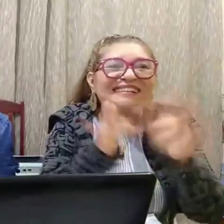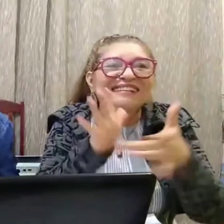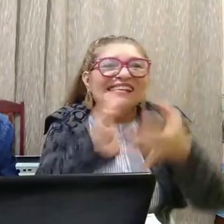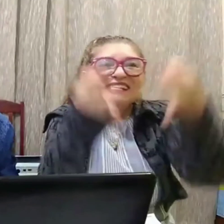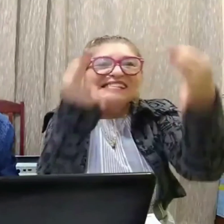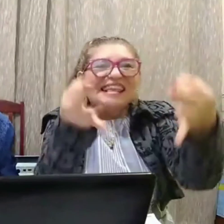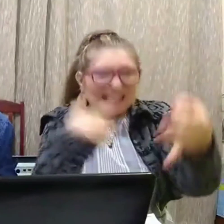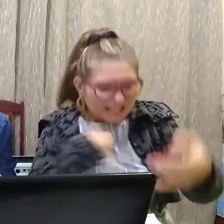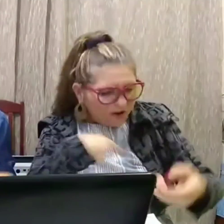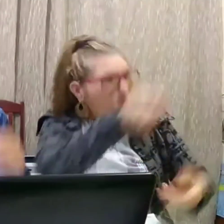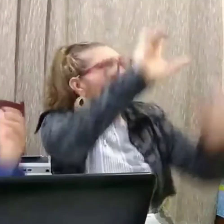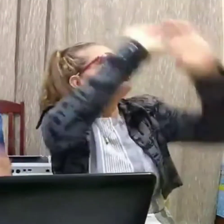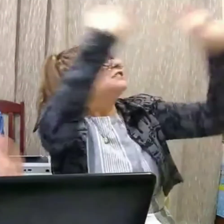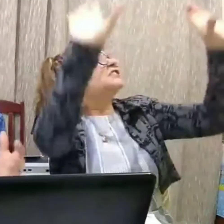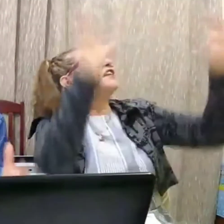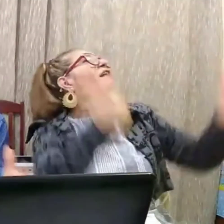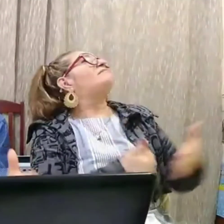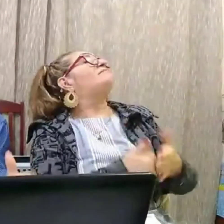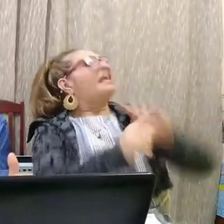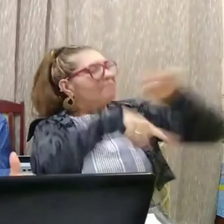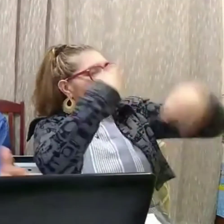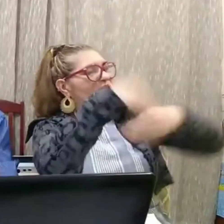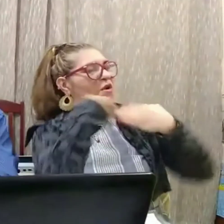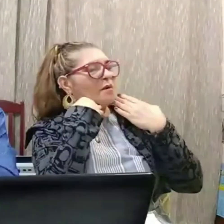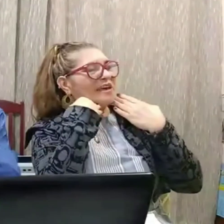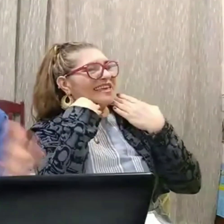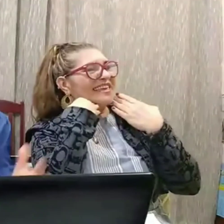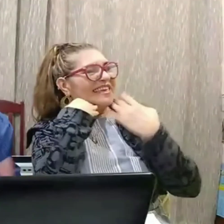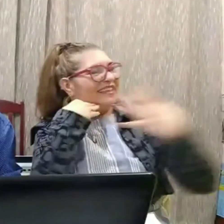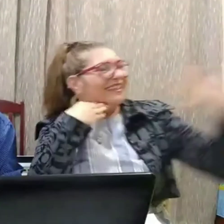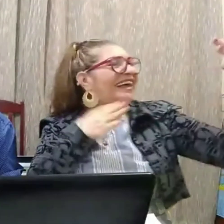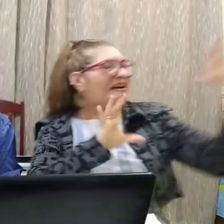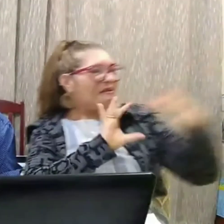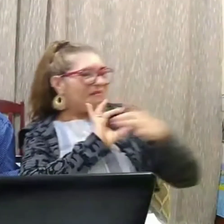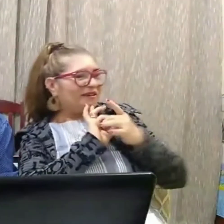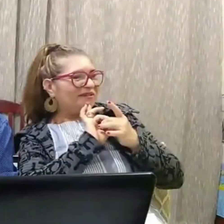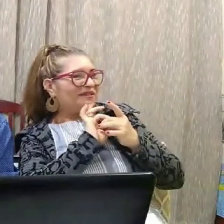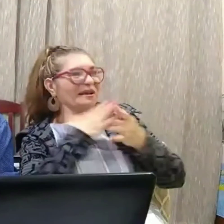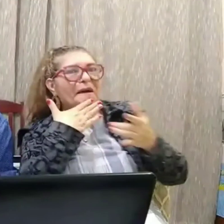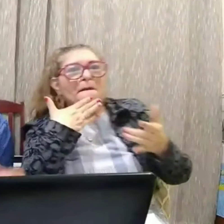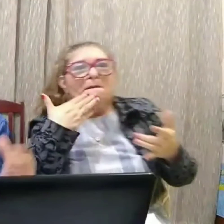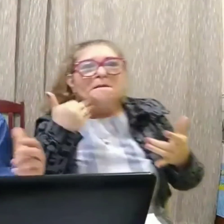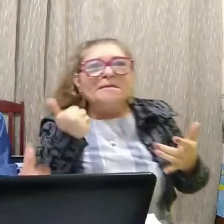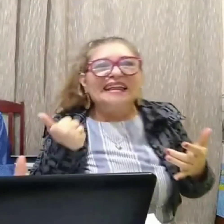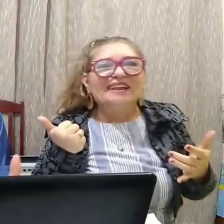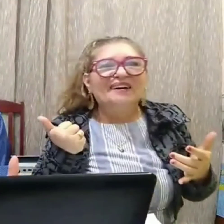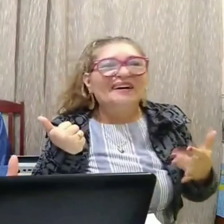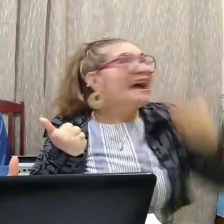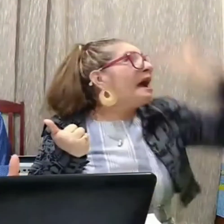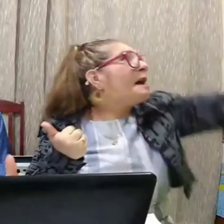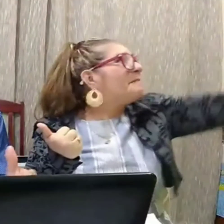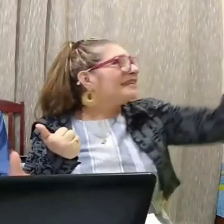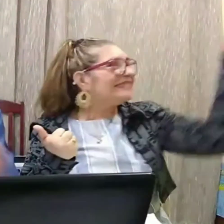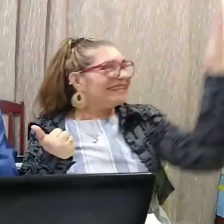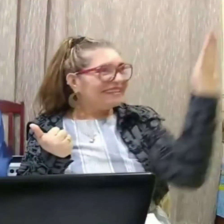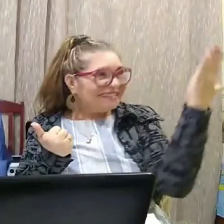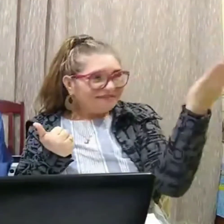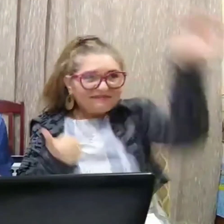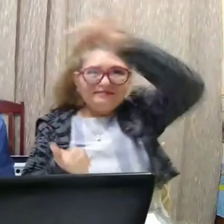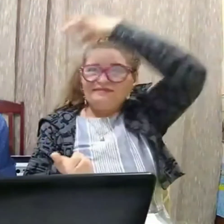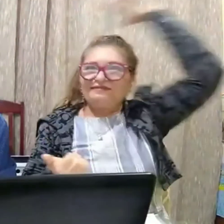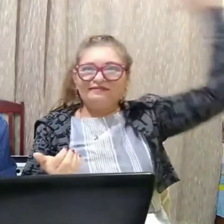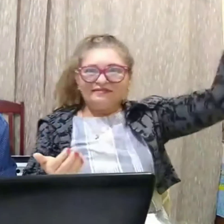da salvação, têm a comunhão com Deus, que é a melhor coisa que existe, tem a presença de Deus, o Espírito